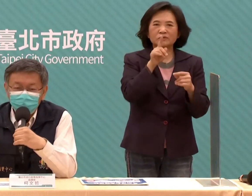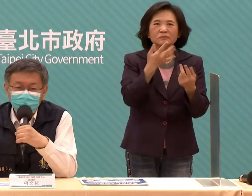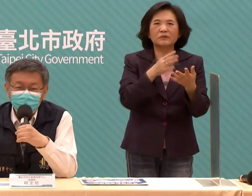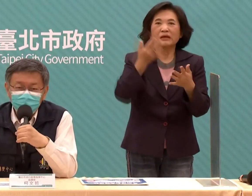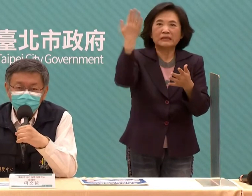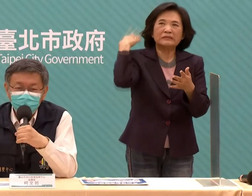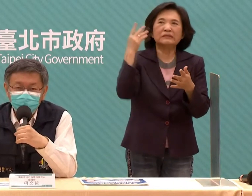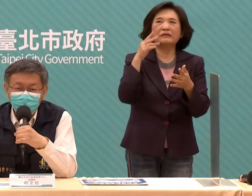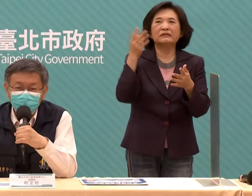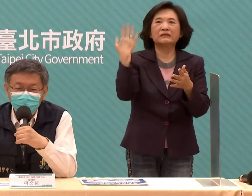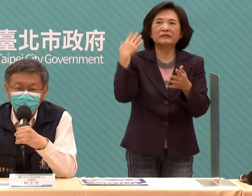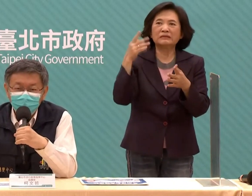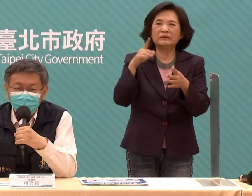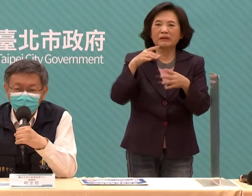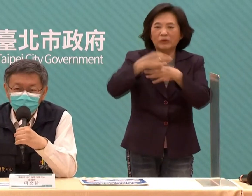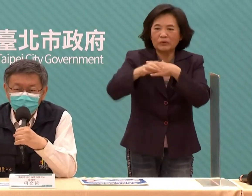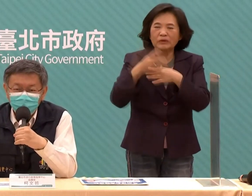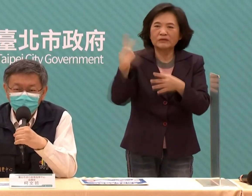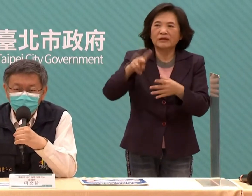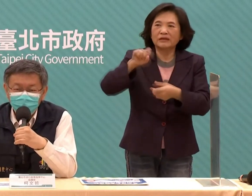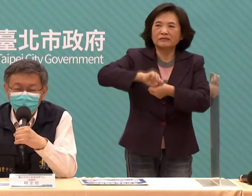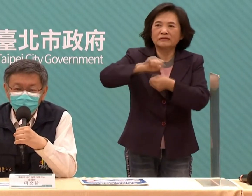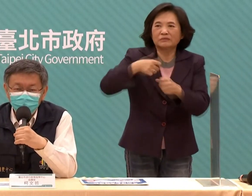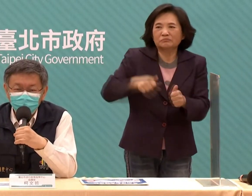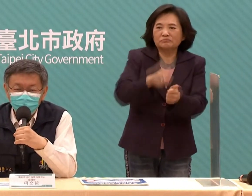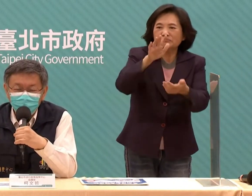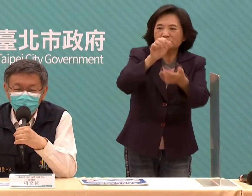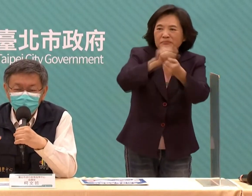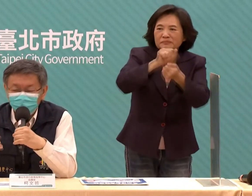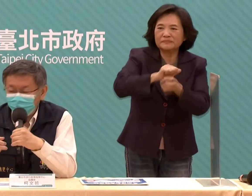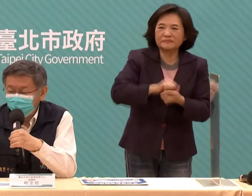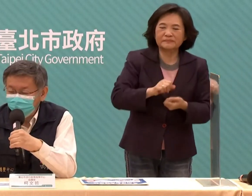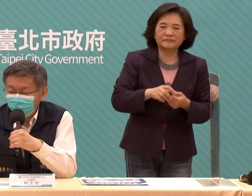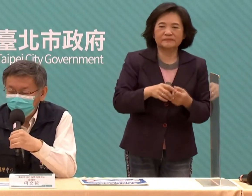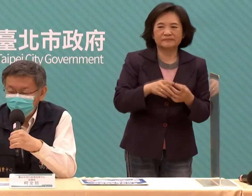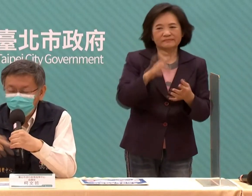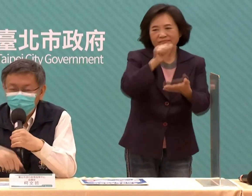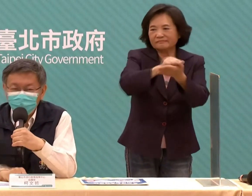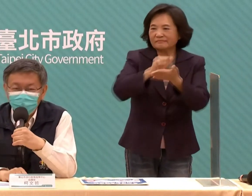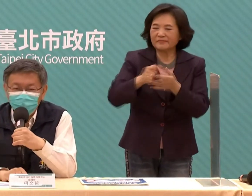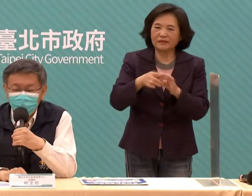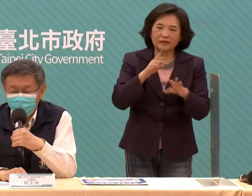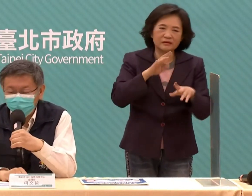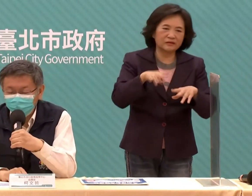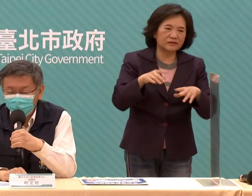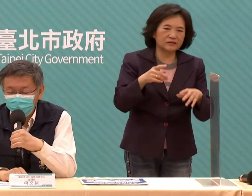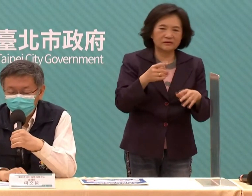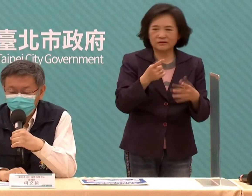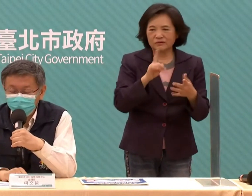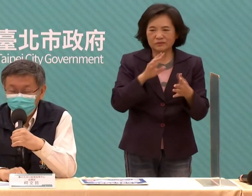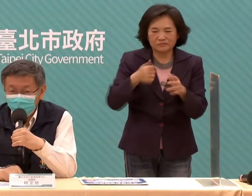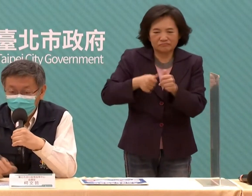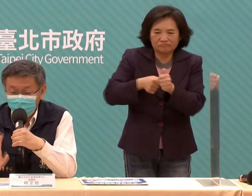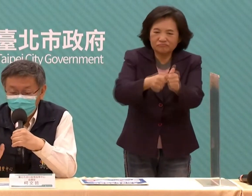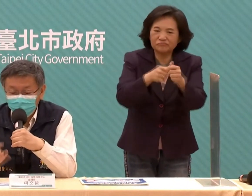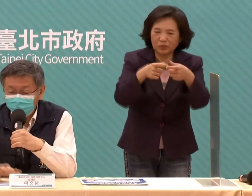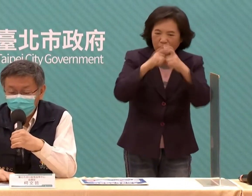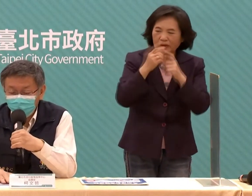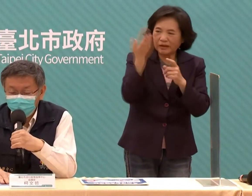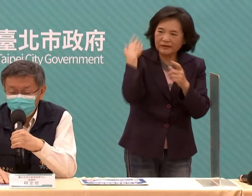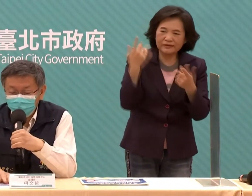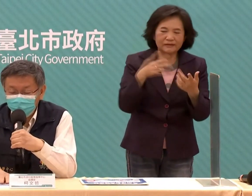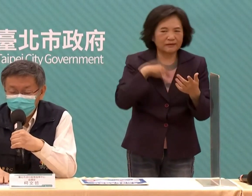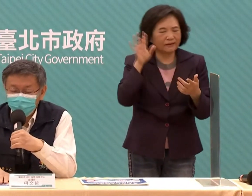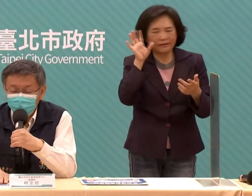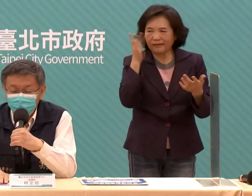啊？那你就说那个作业容量不足啊，哦，补做那就好了。矫正回归我们听不懂，我现在是听不